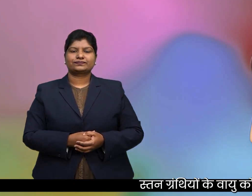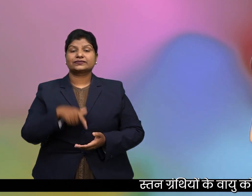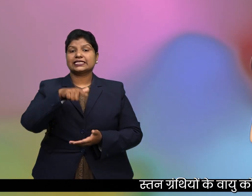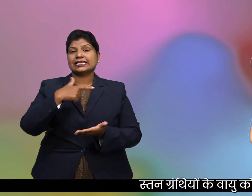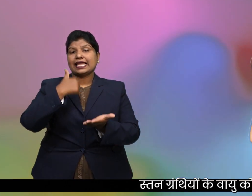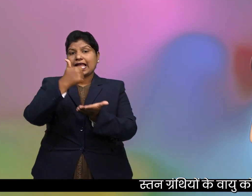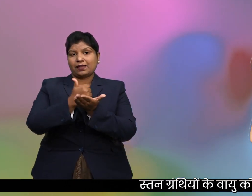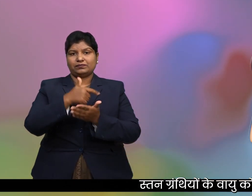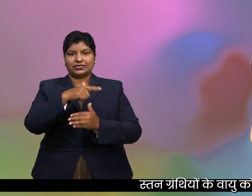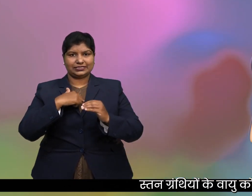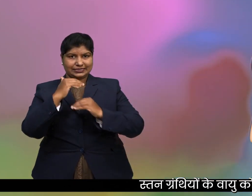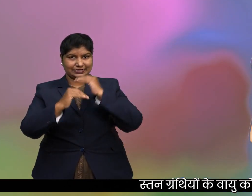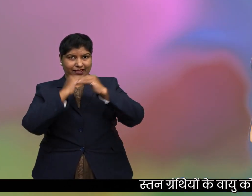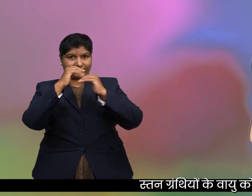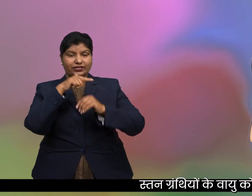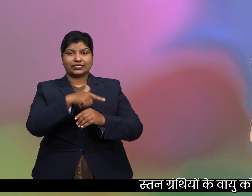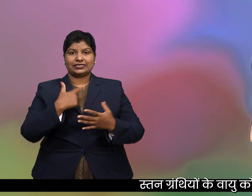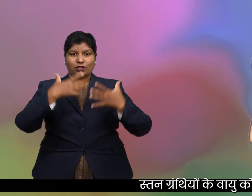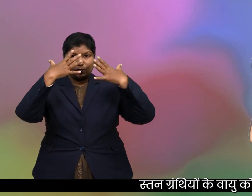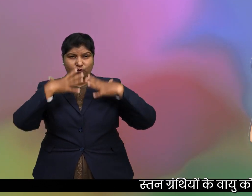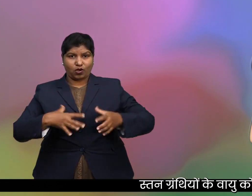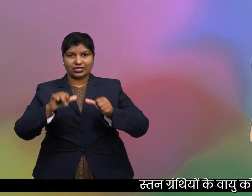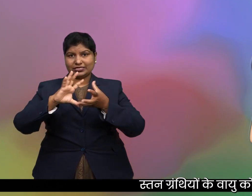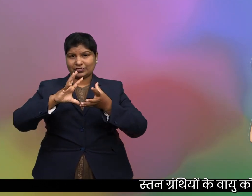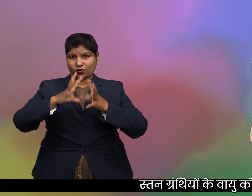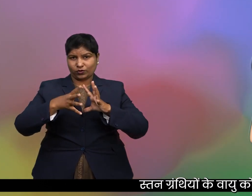स्तन ग्रंथियों के वायु कोशक से